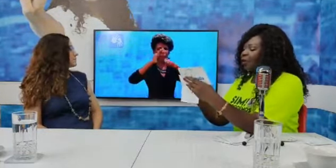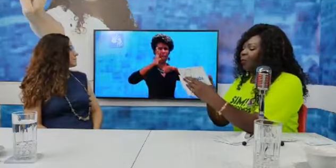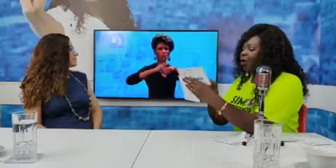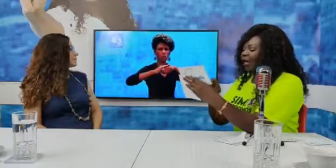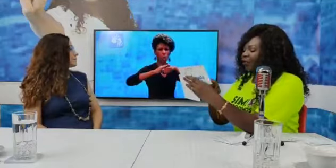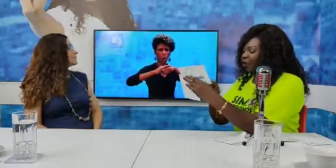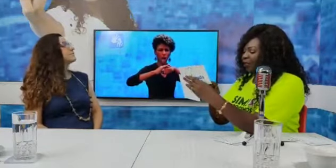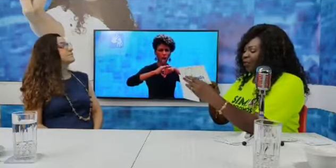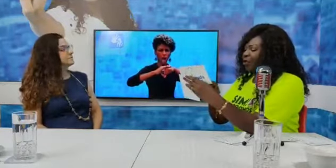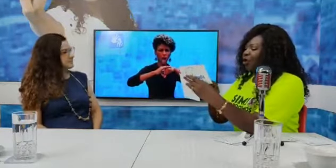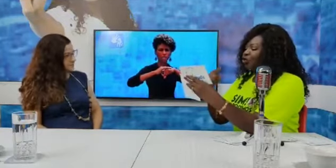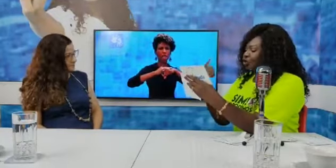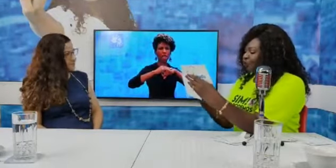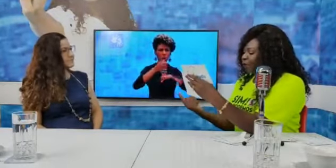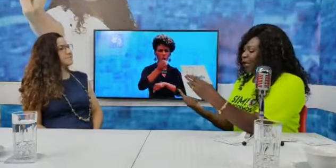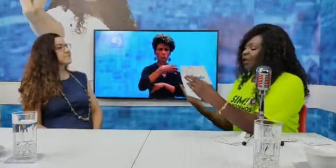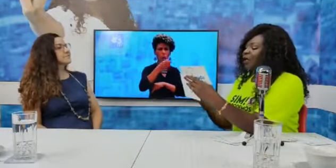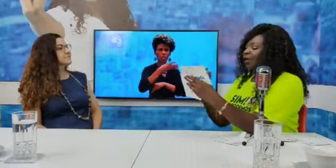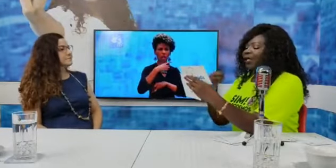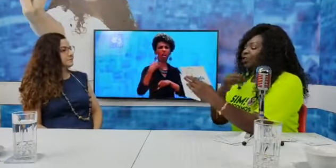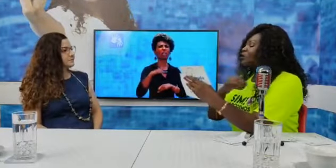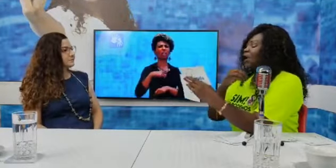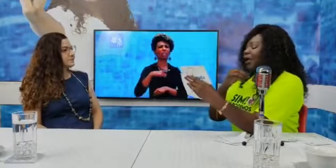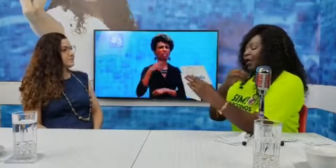que são portadoras de uma...